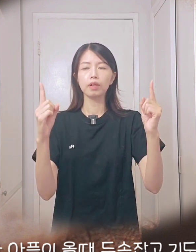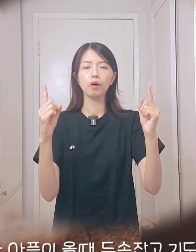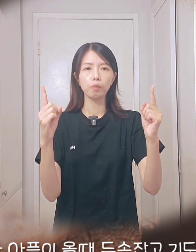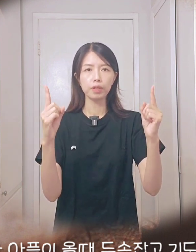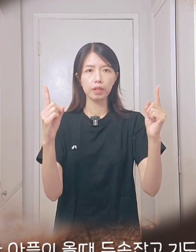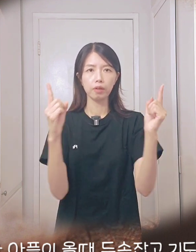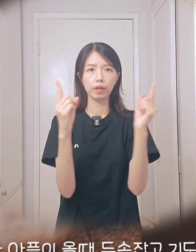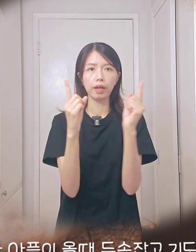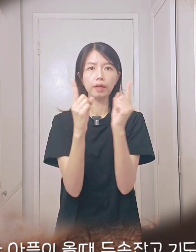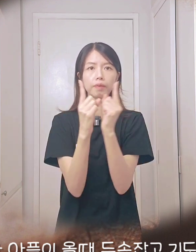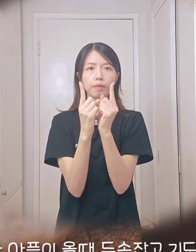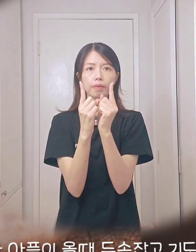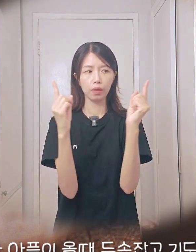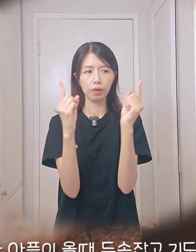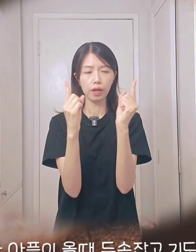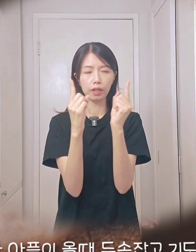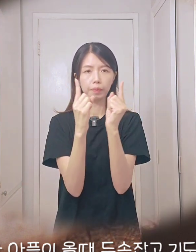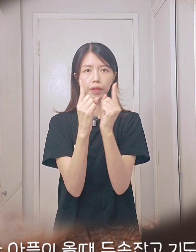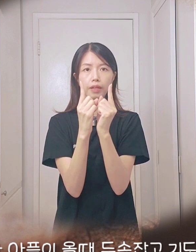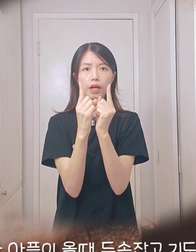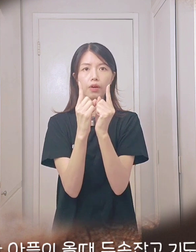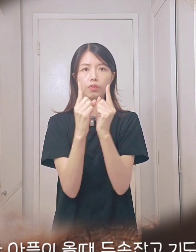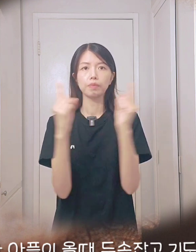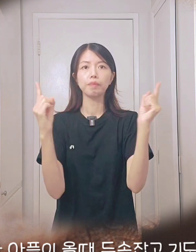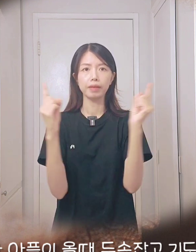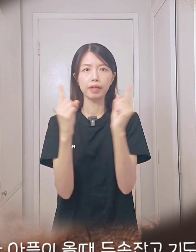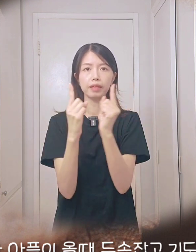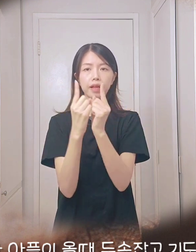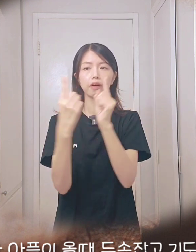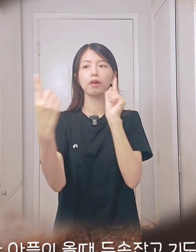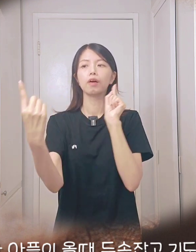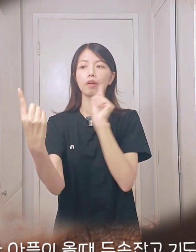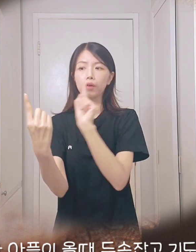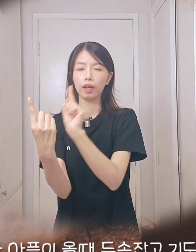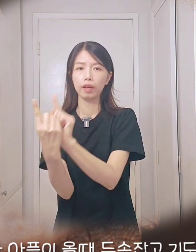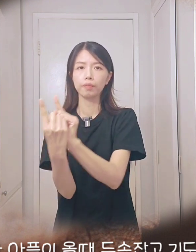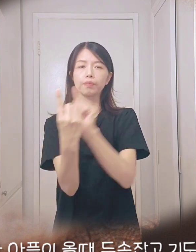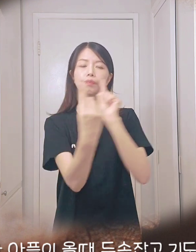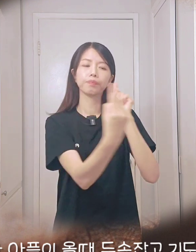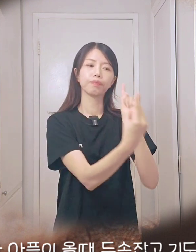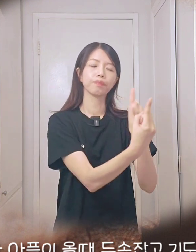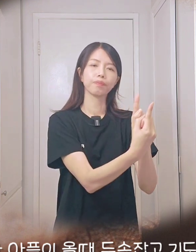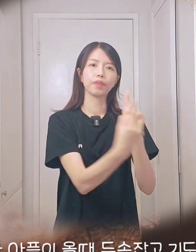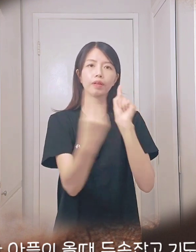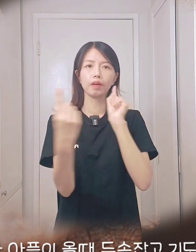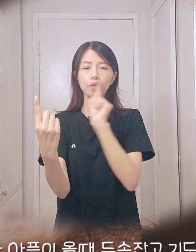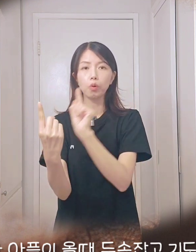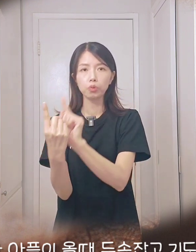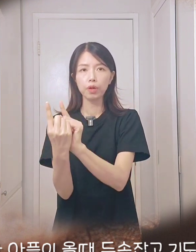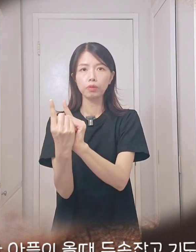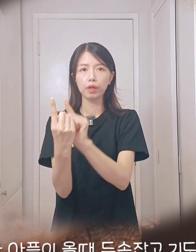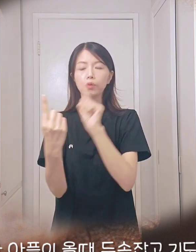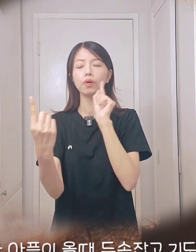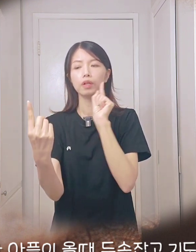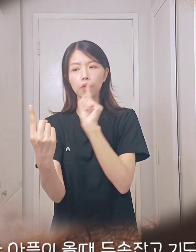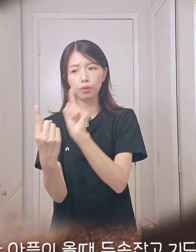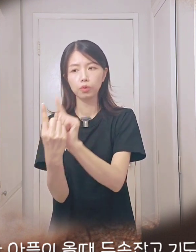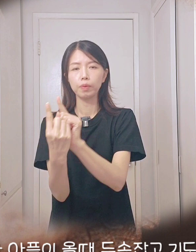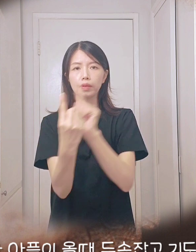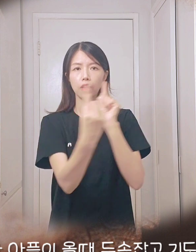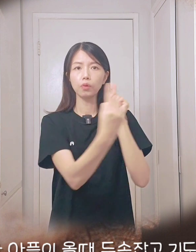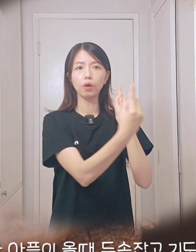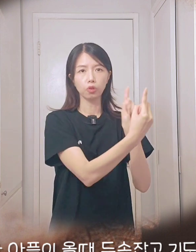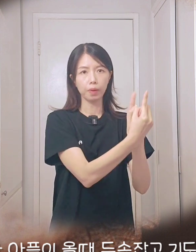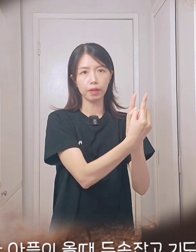일반적으로 검지를 이렇게 가깝게 다가와 주시면 만나던데요. 이렇게 복수의 형태로